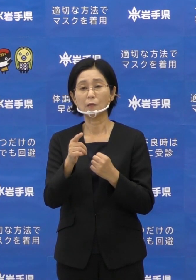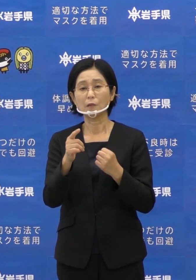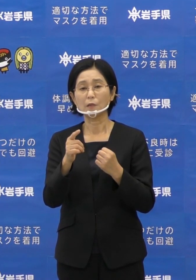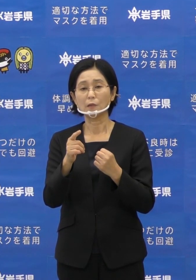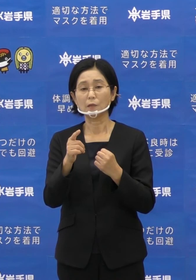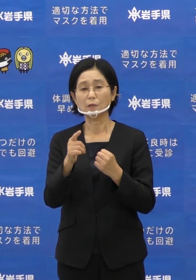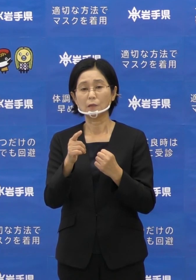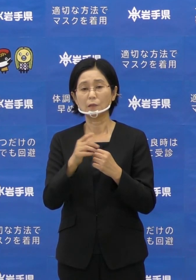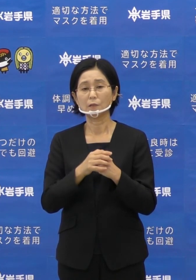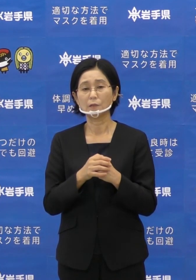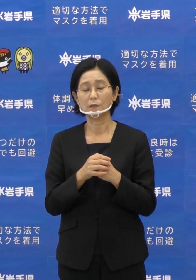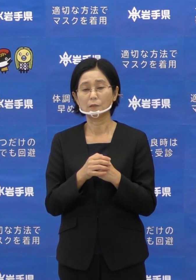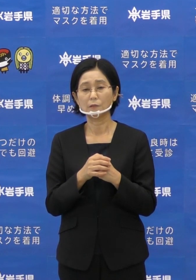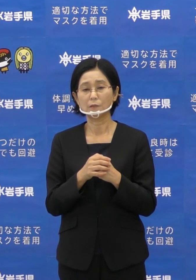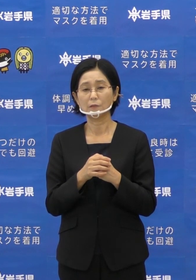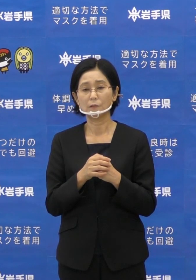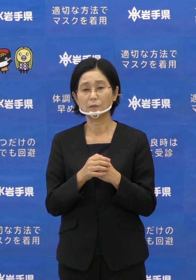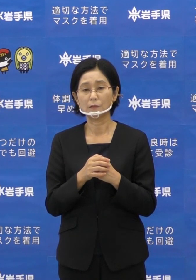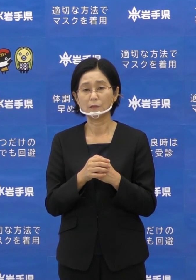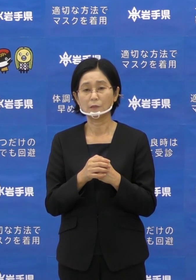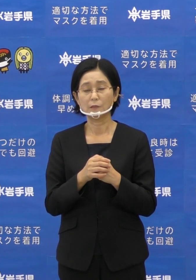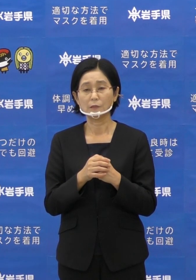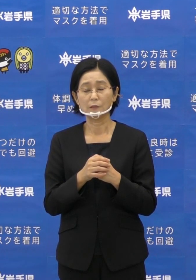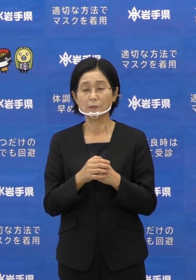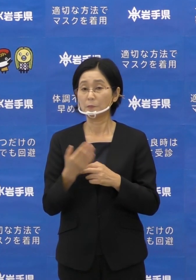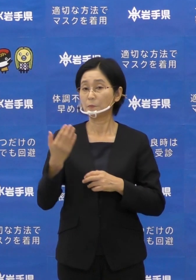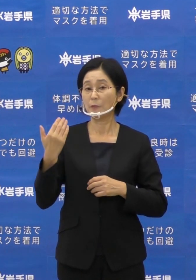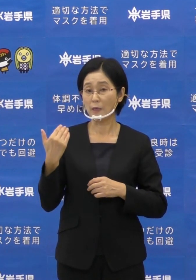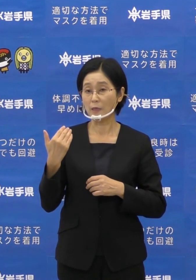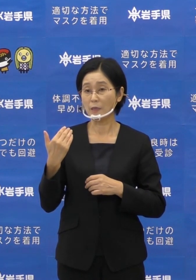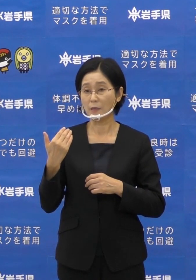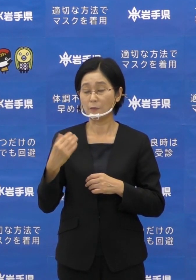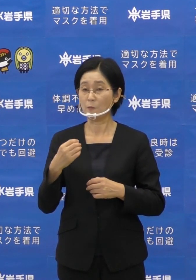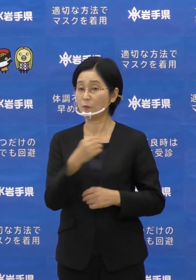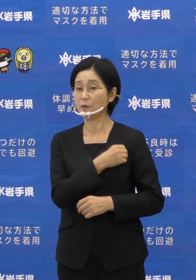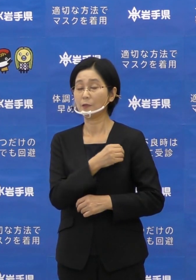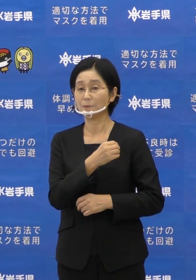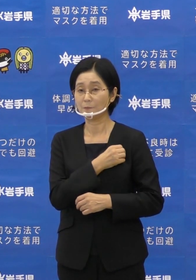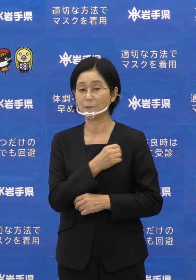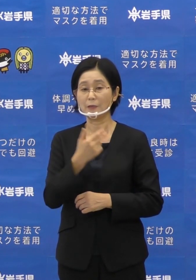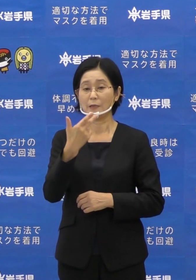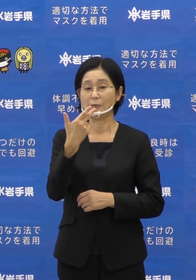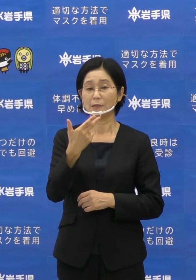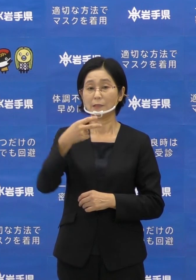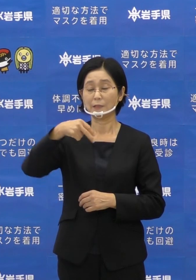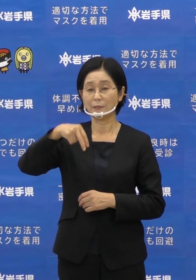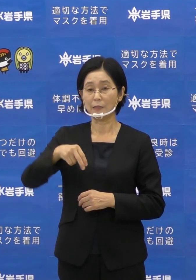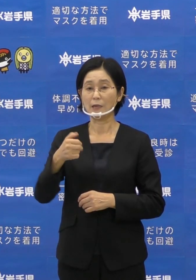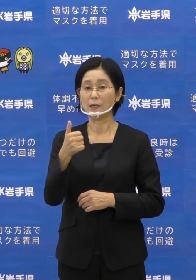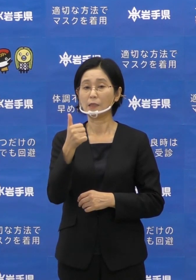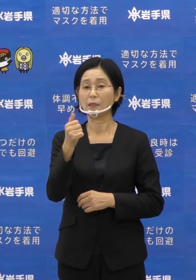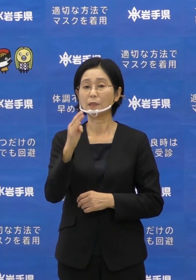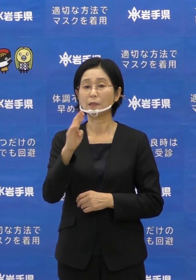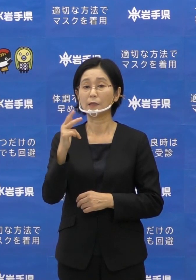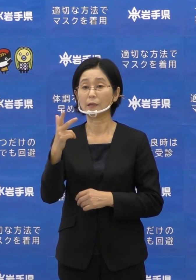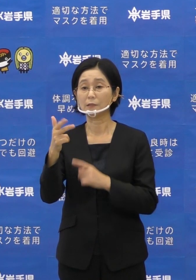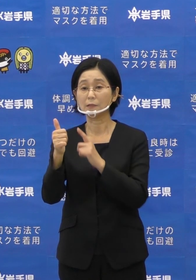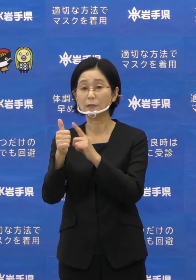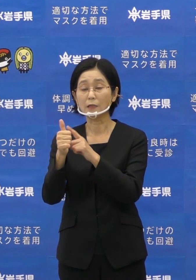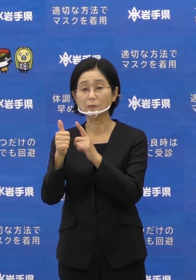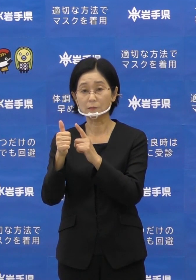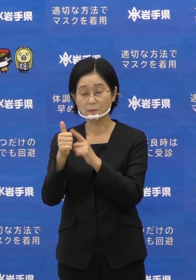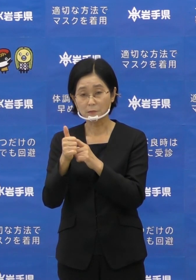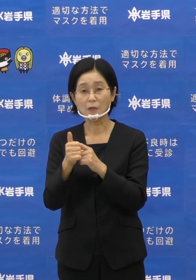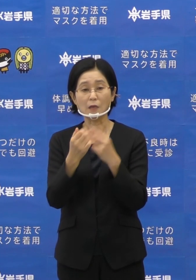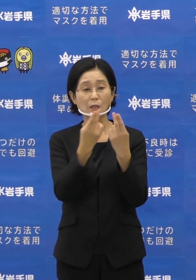が、一区では現職の品武さんが立ってるわけなんですけれども、そういったその党 その分裂を煽る